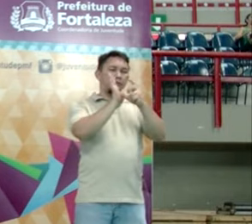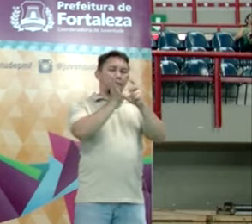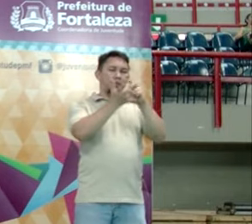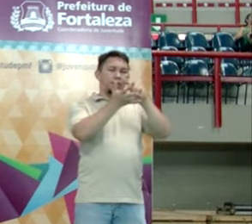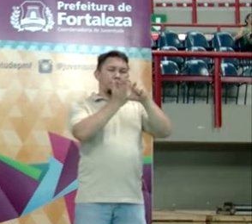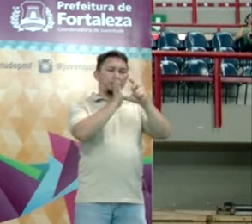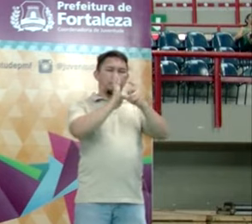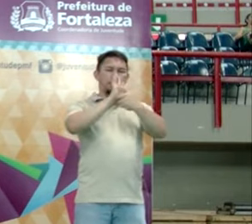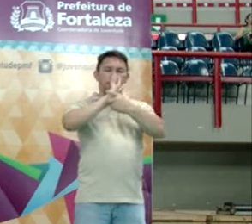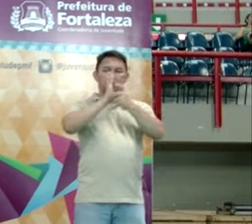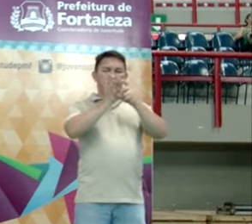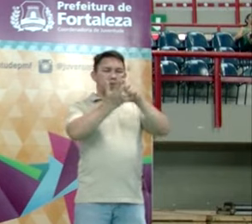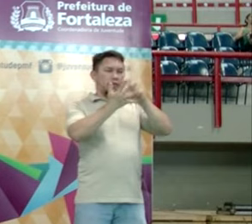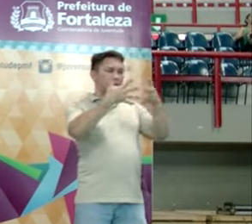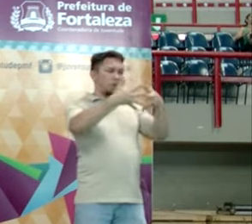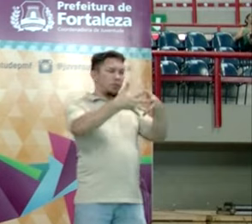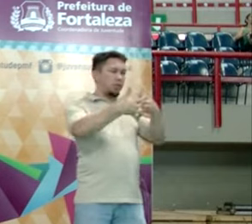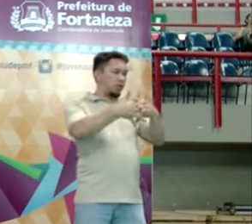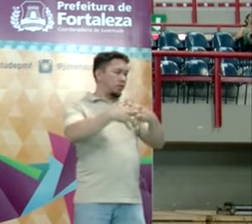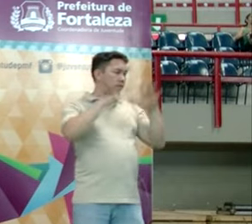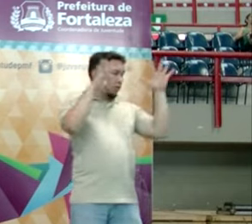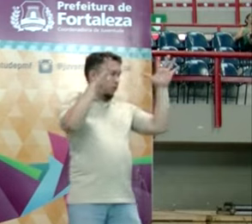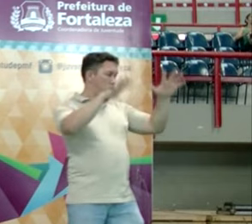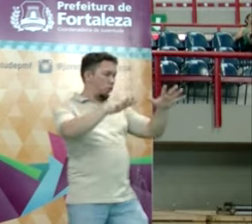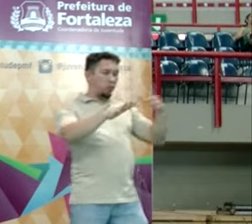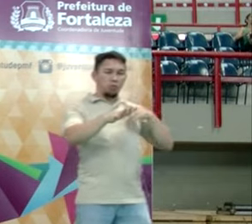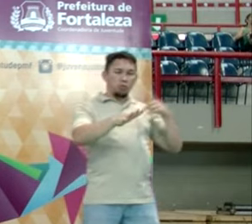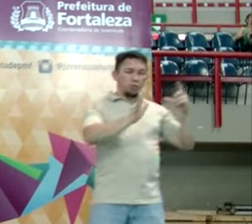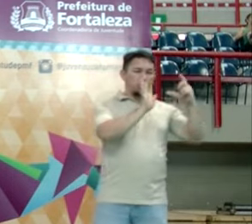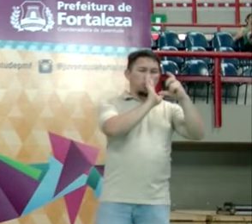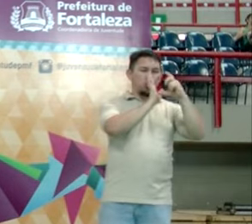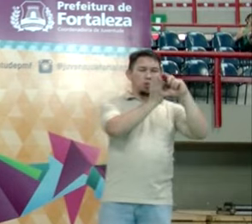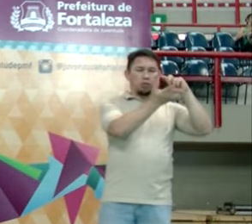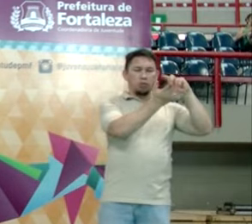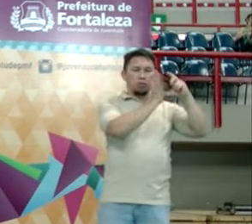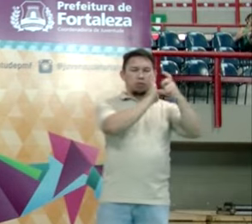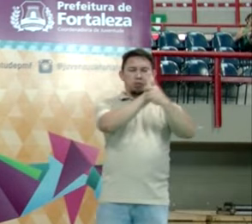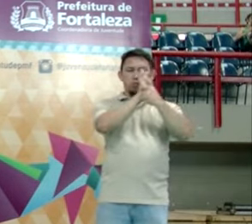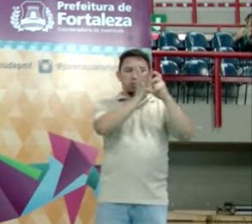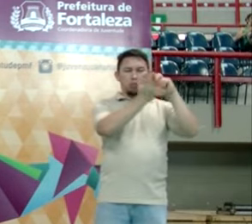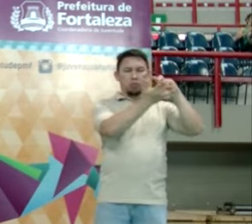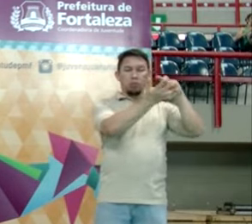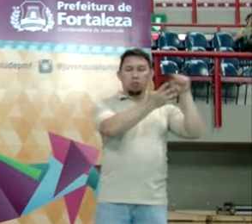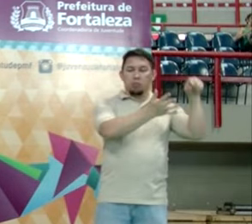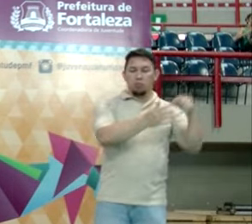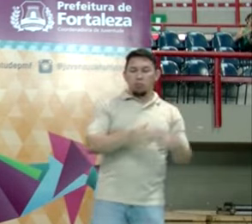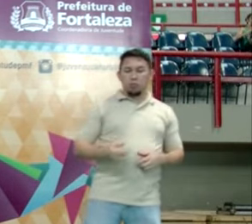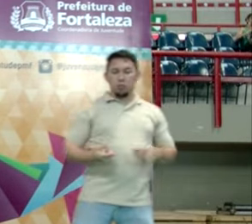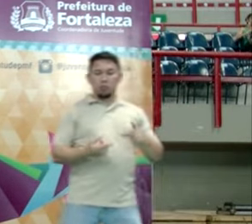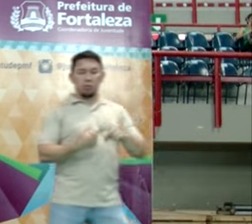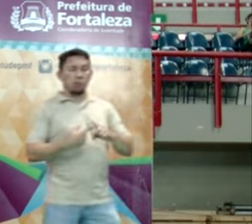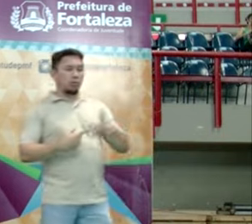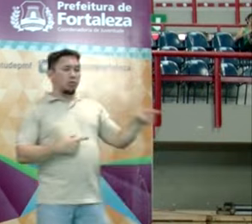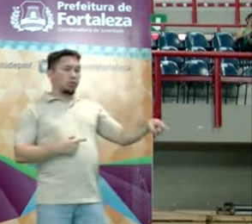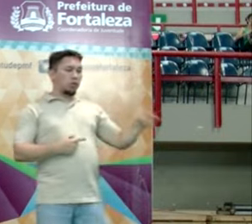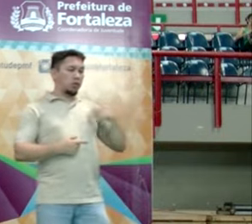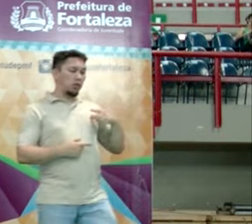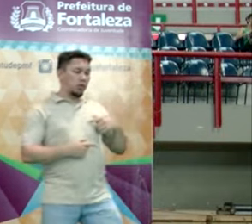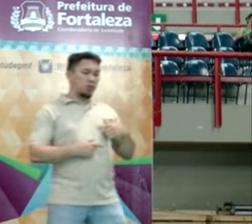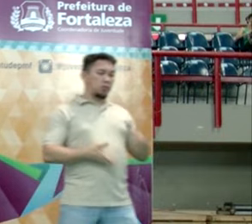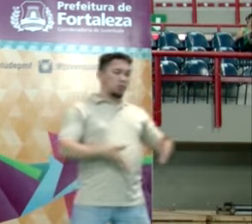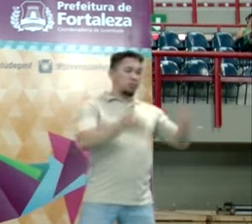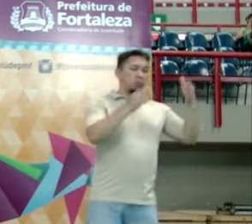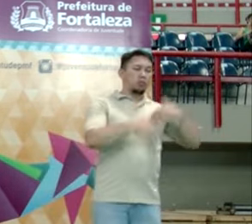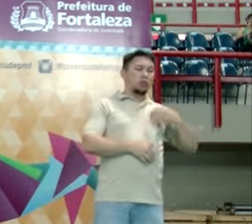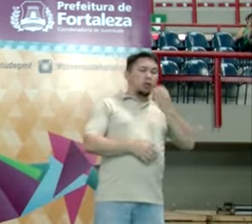sonar tem mais a ver com água. Então, o radar. E também a comunicação com as pessoas